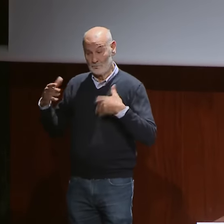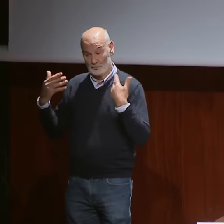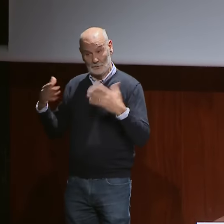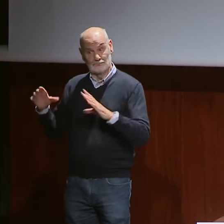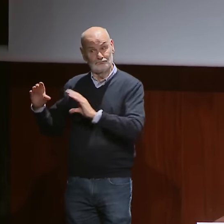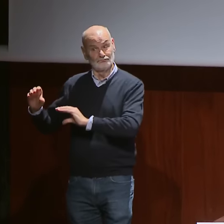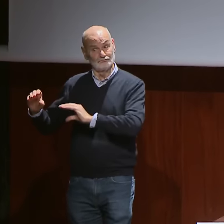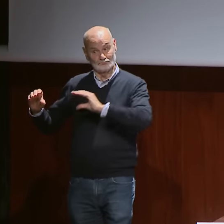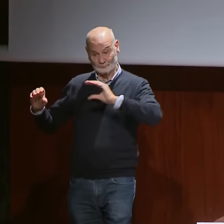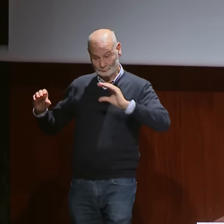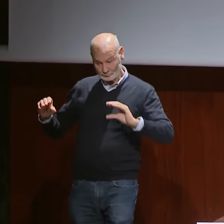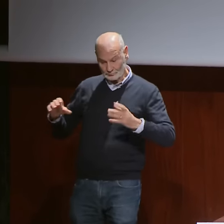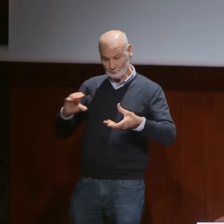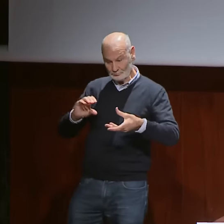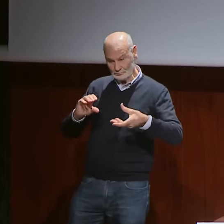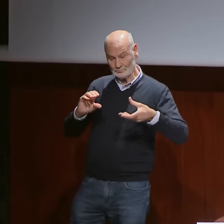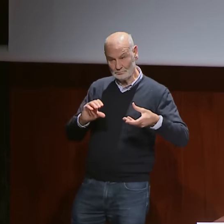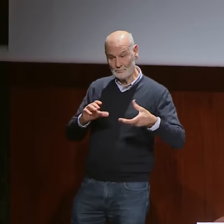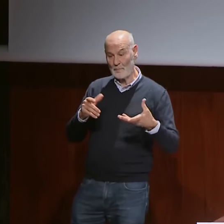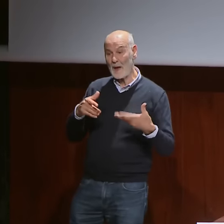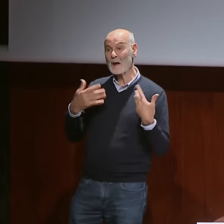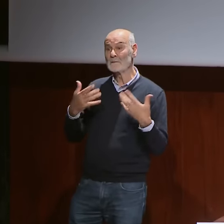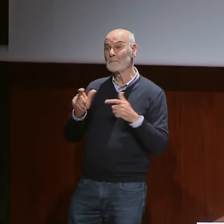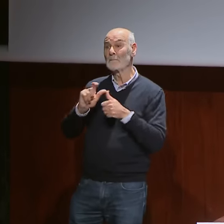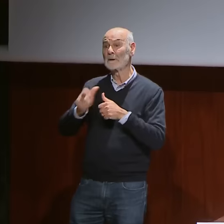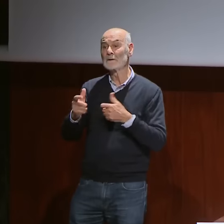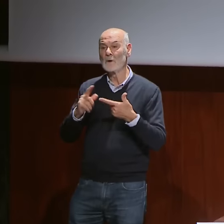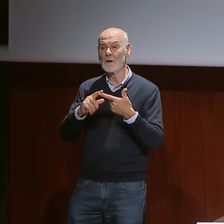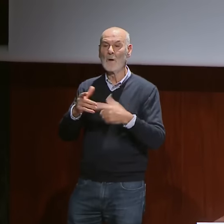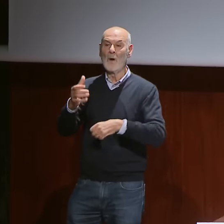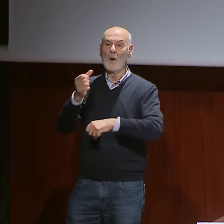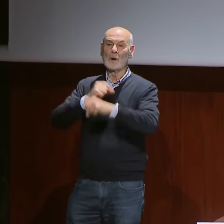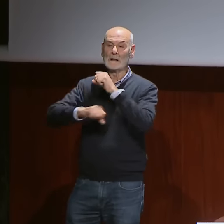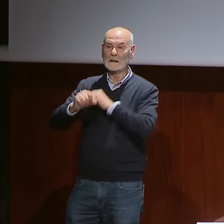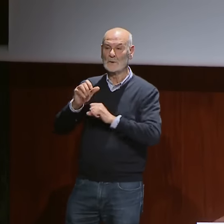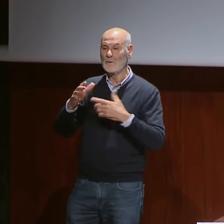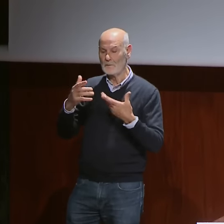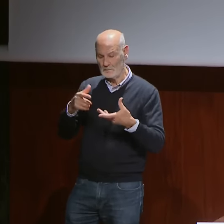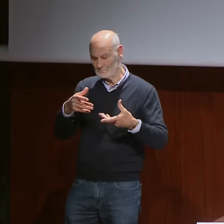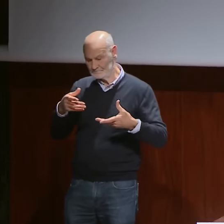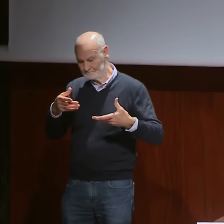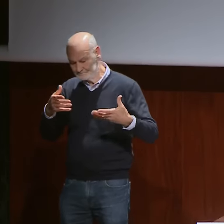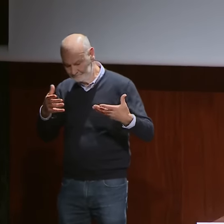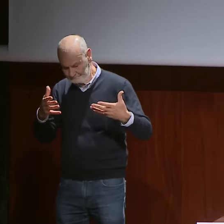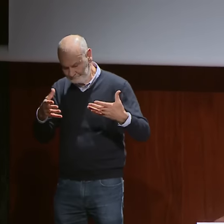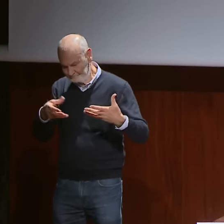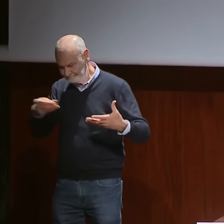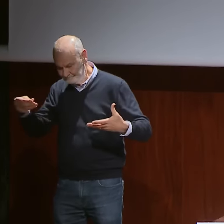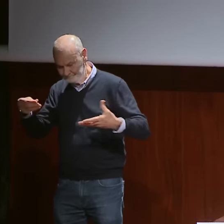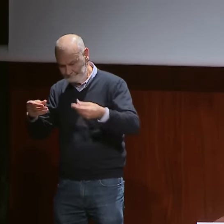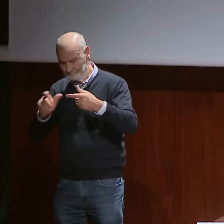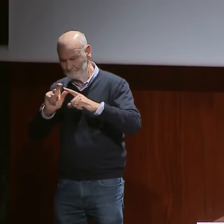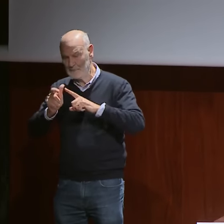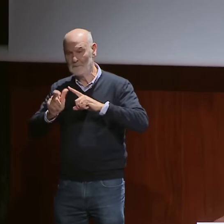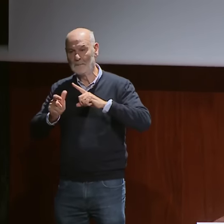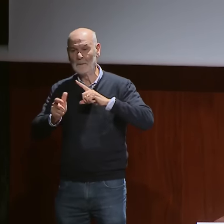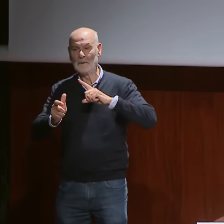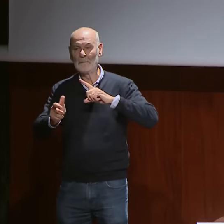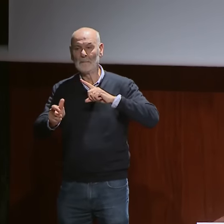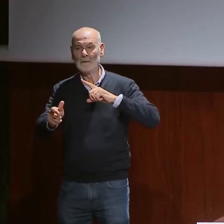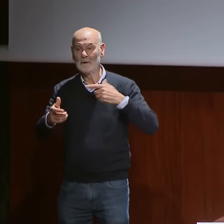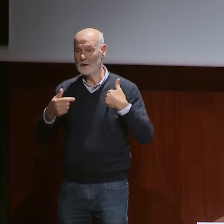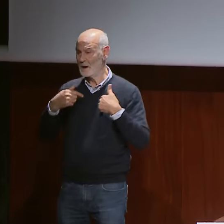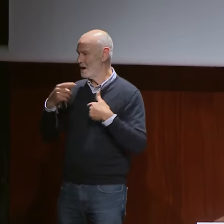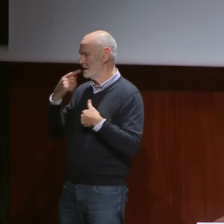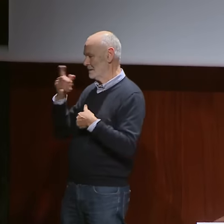que ensemble comme ça, ça allait pouvoir marcher. Et puis une fois qu'il y a eu un manuscrit